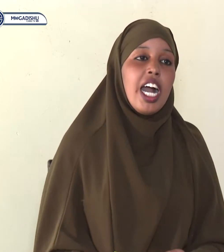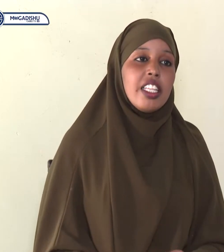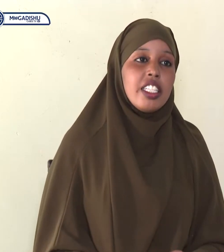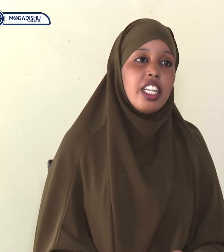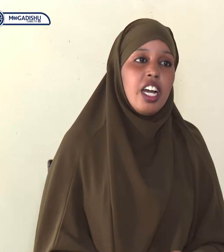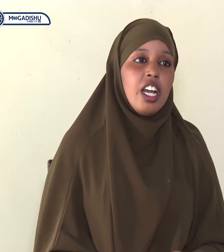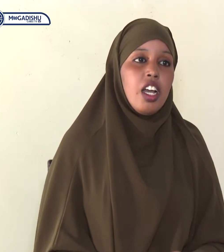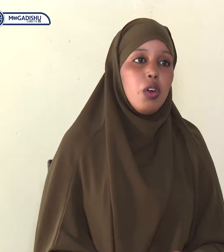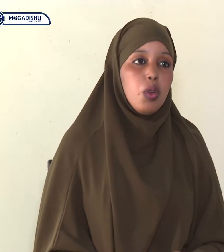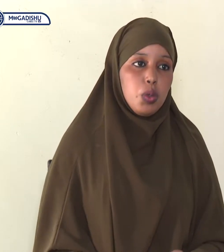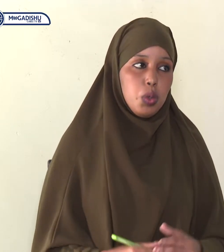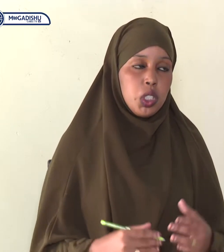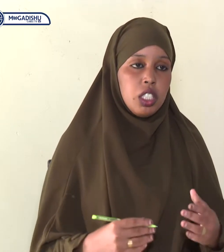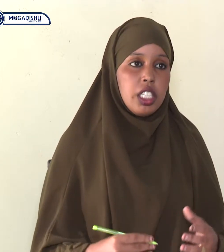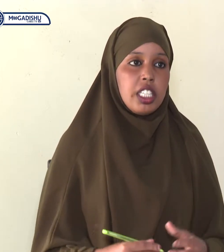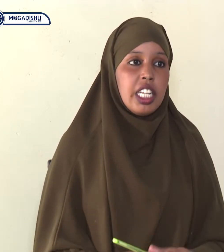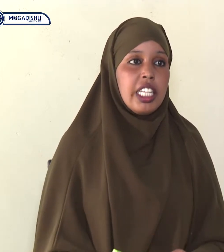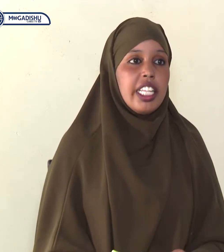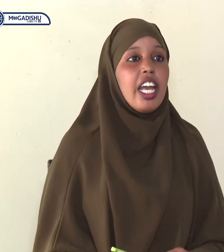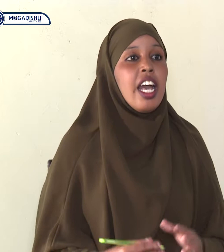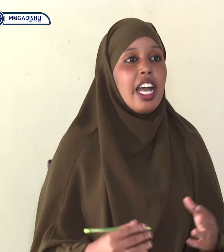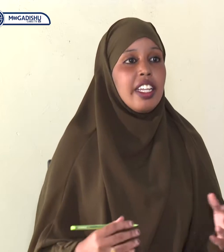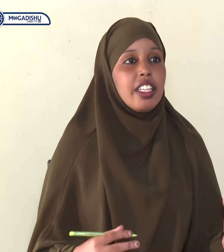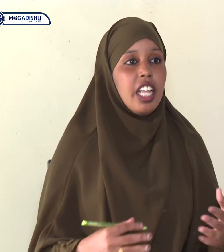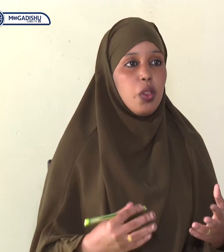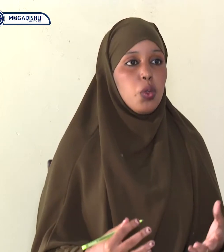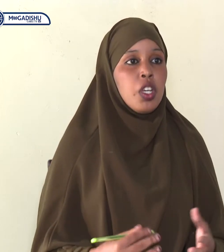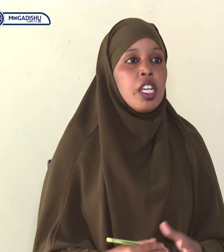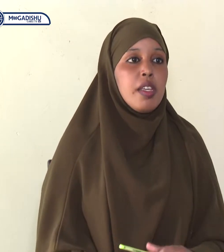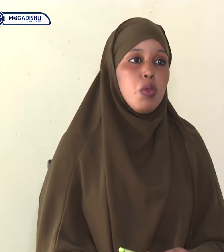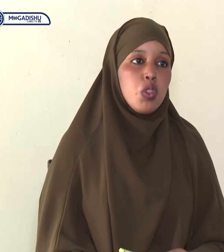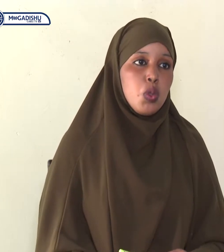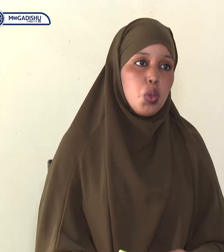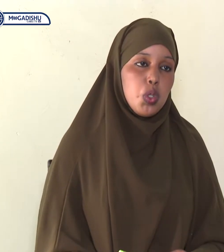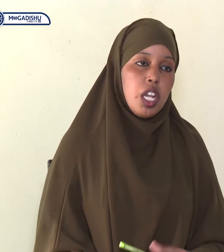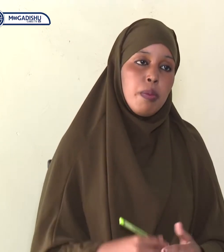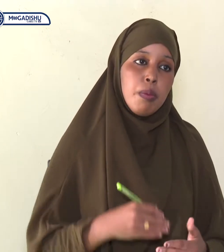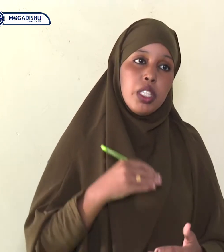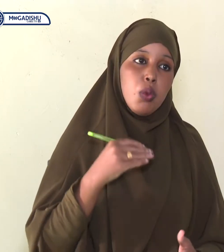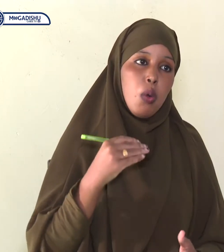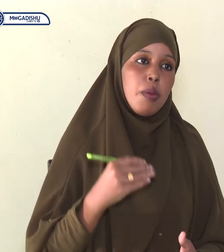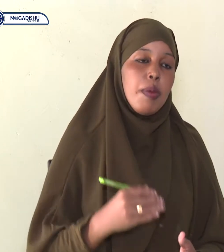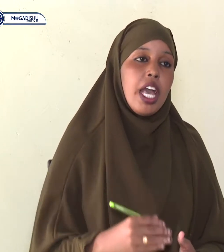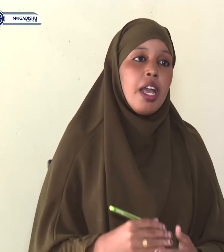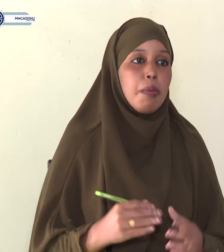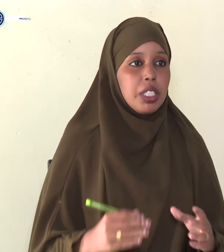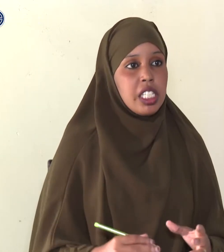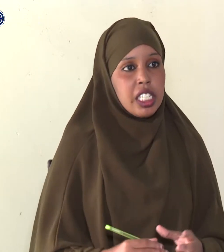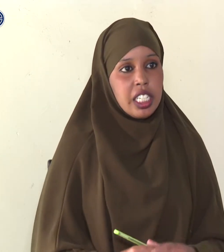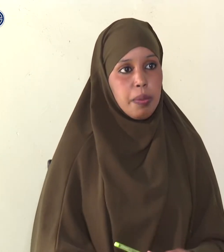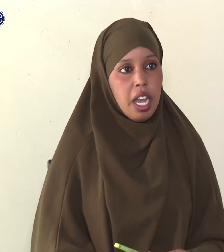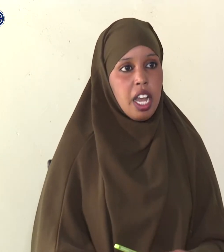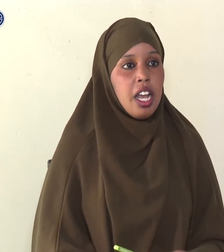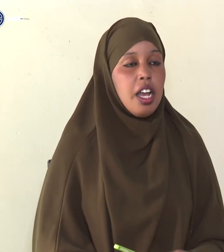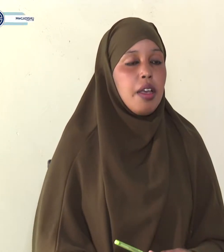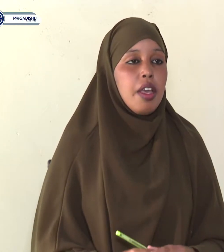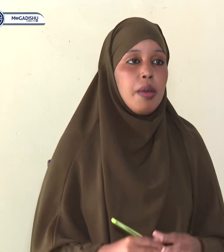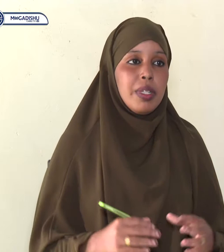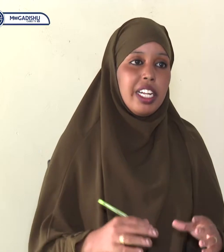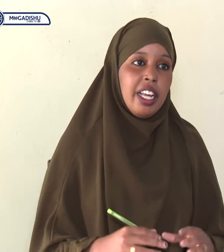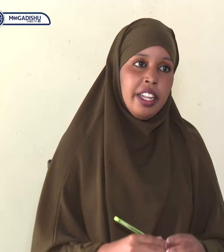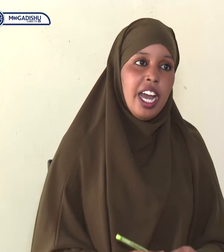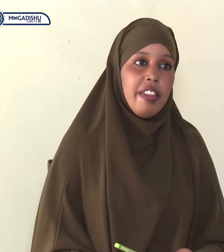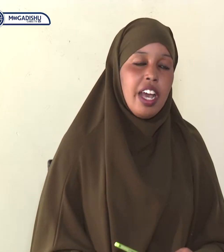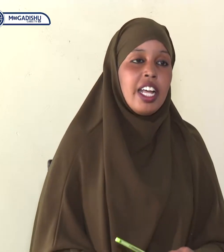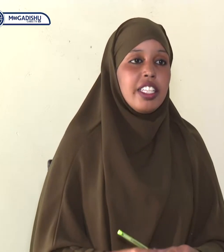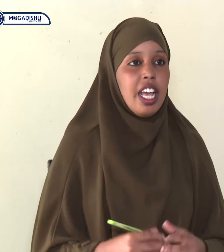dugsiga xaadirta oo duruusta dhigata da ahaan da'dooda imise isugu jiraan ma dad waaweyn baa ma dad yaryar baa ma